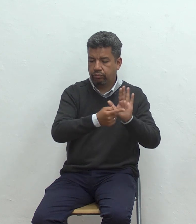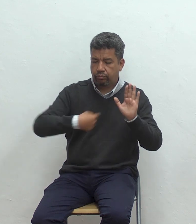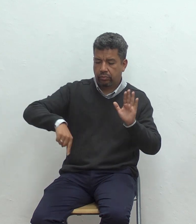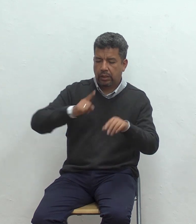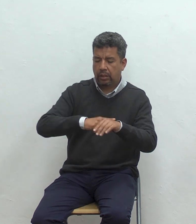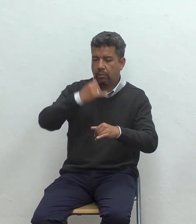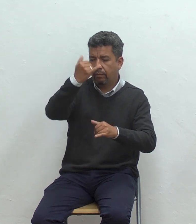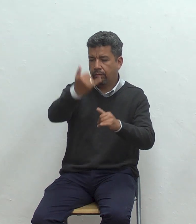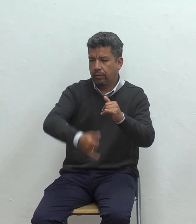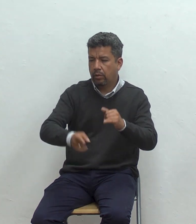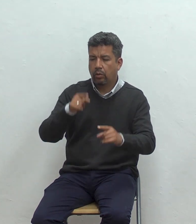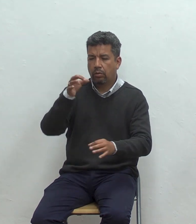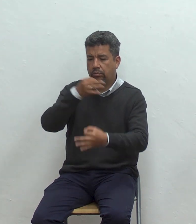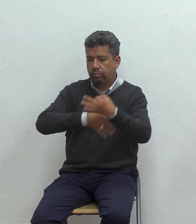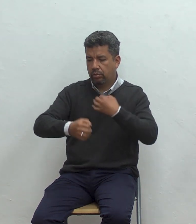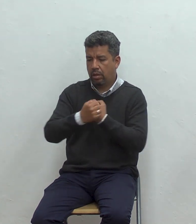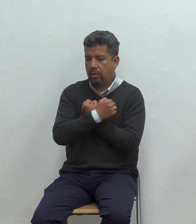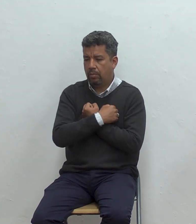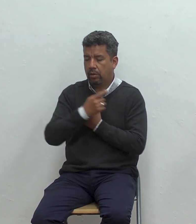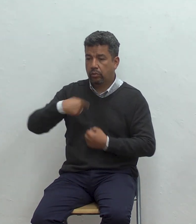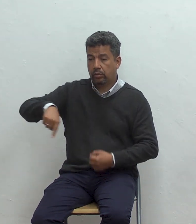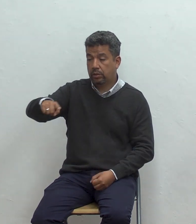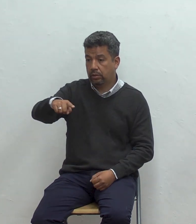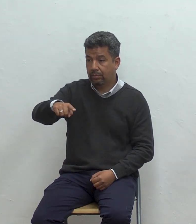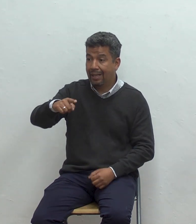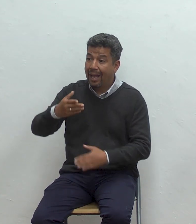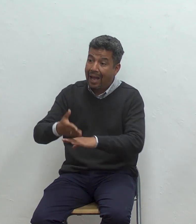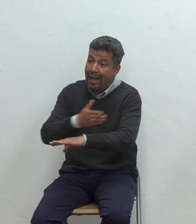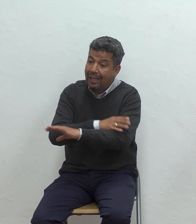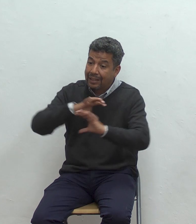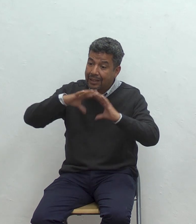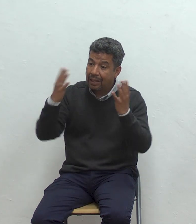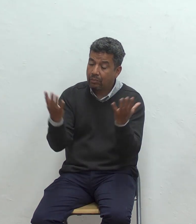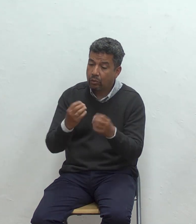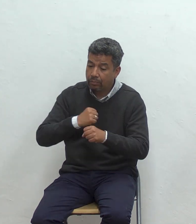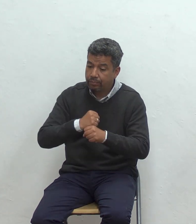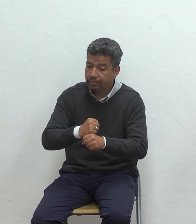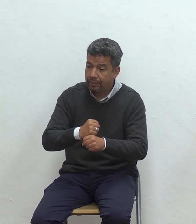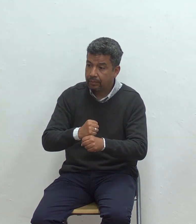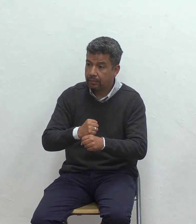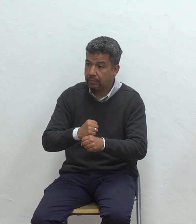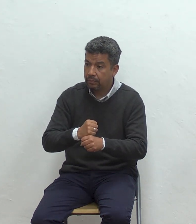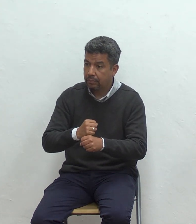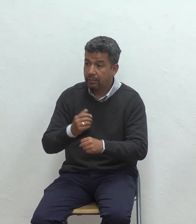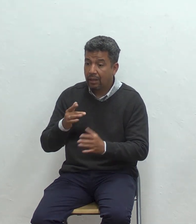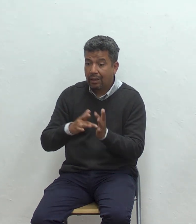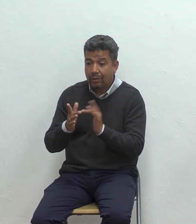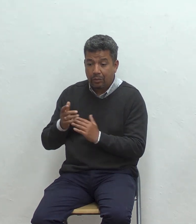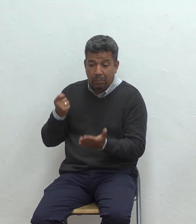postreros tiempos por amor de vosotros. Antes de la fundación del mundo, Él ya